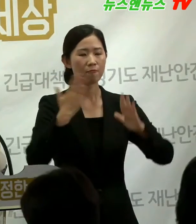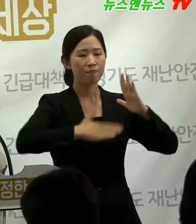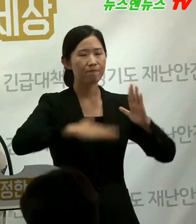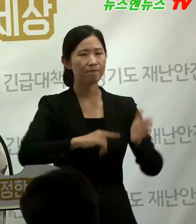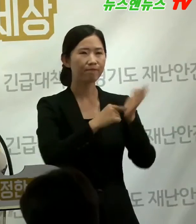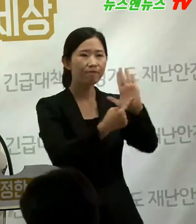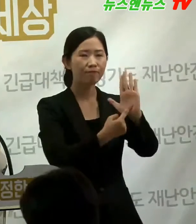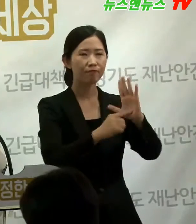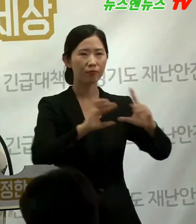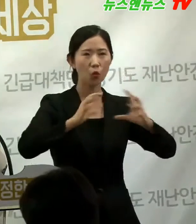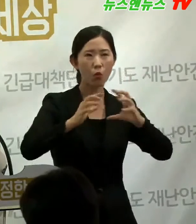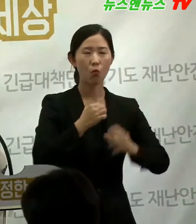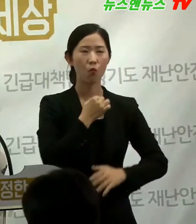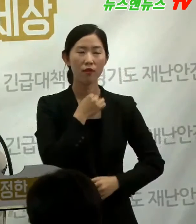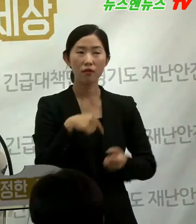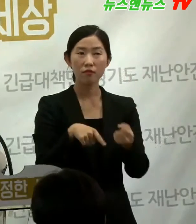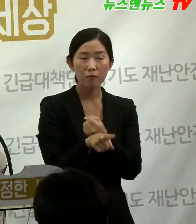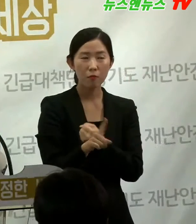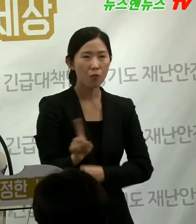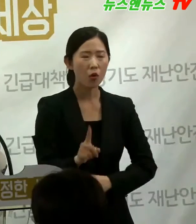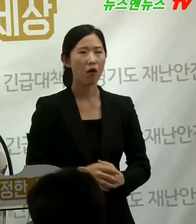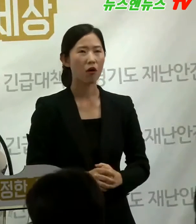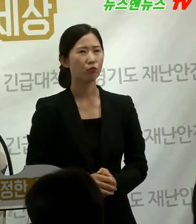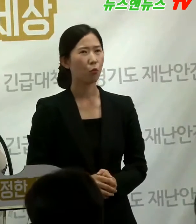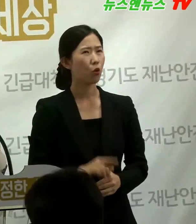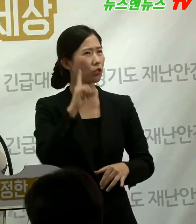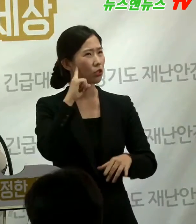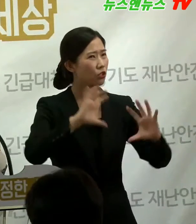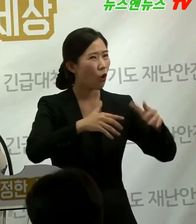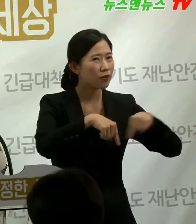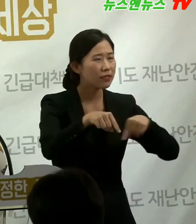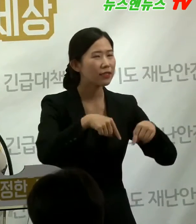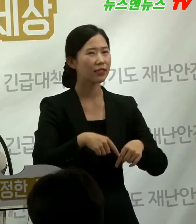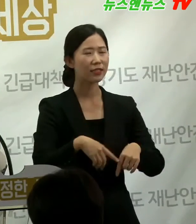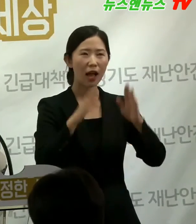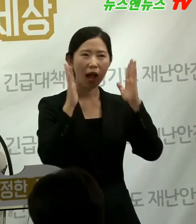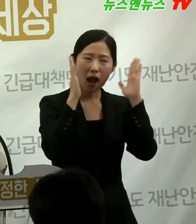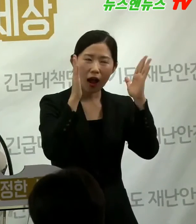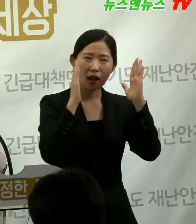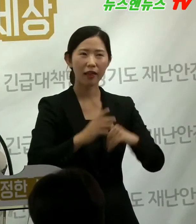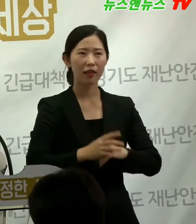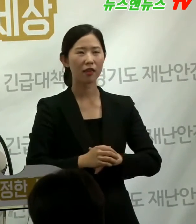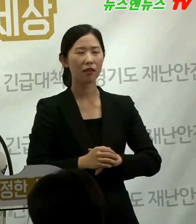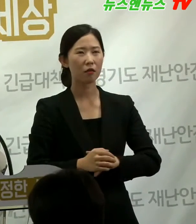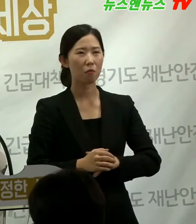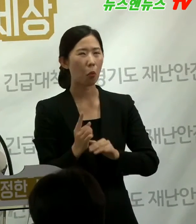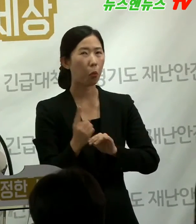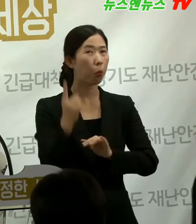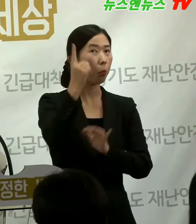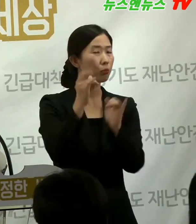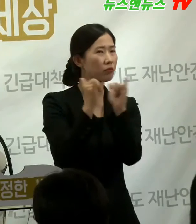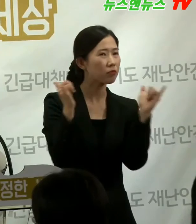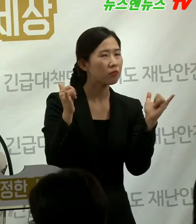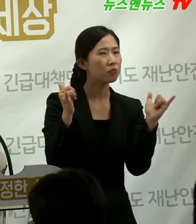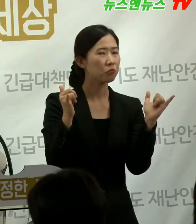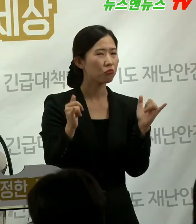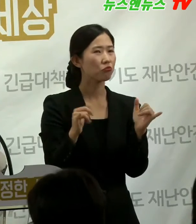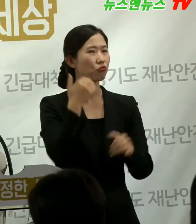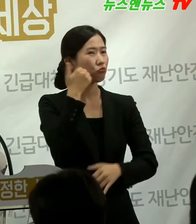정치적인 상대 진영이든 학계든 누구든 관계없이 가능하면 많은 분들이 지켜보는